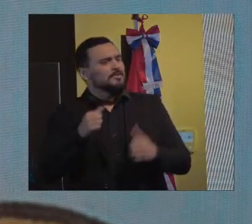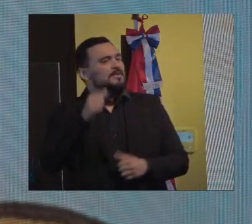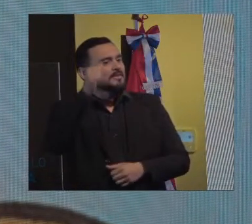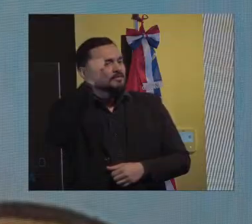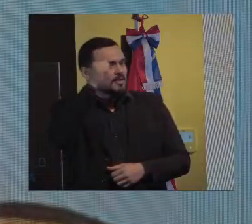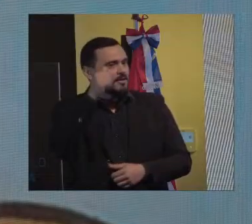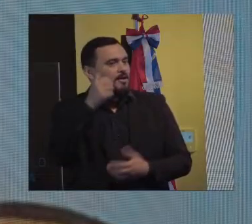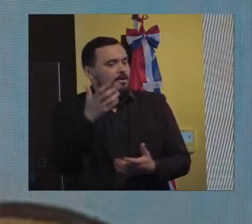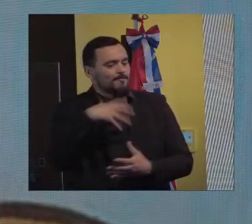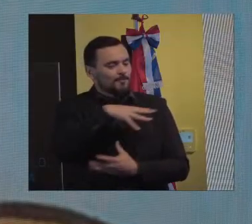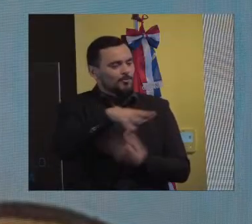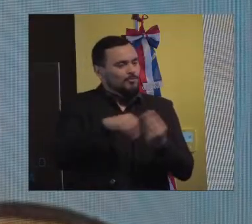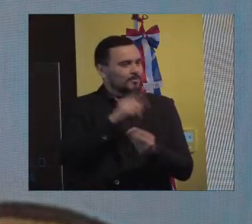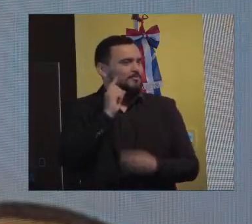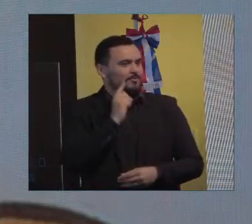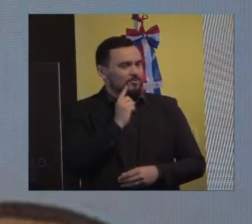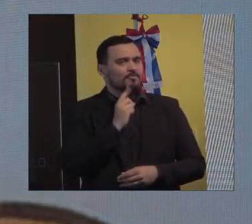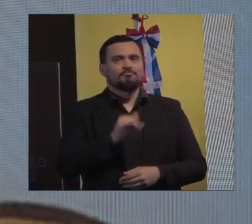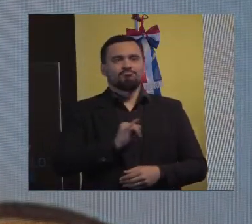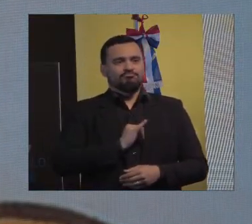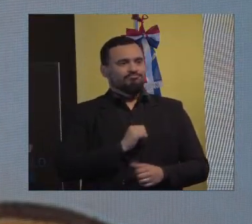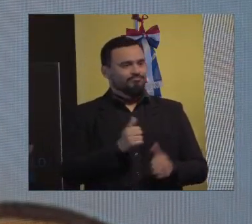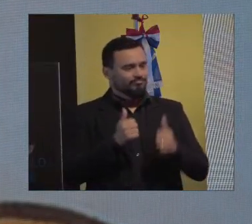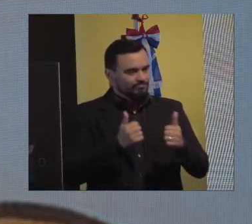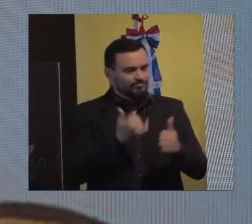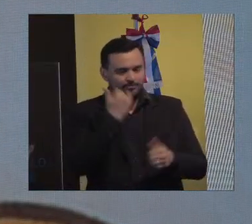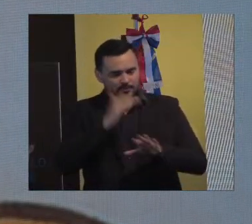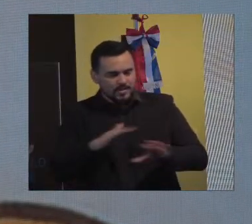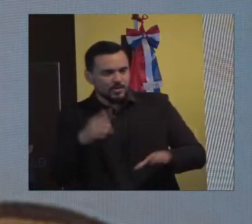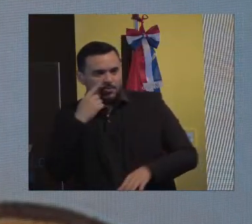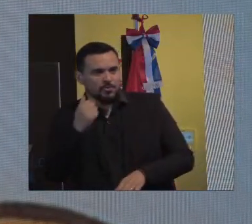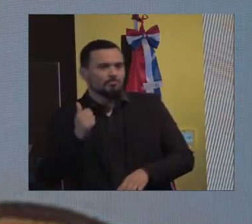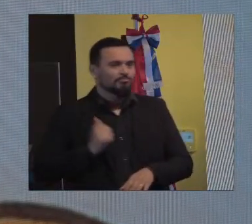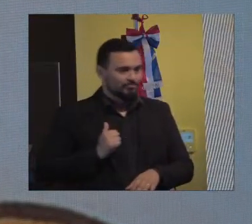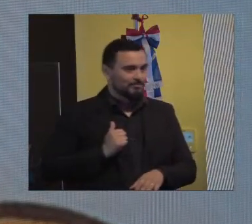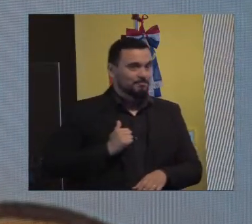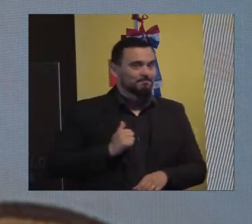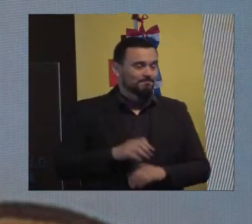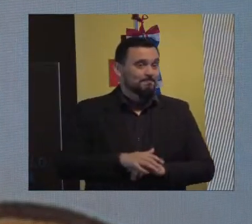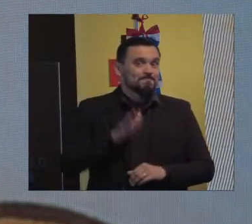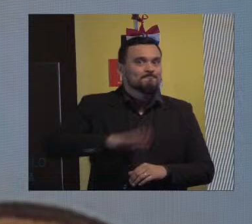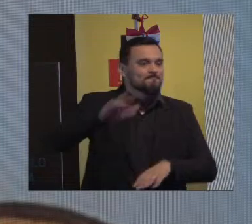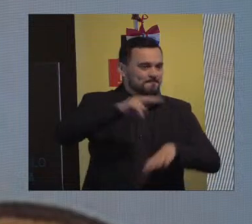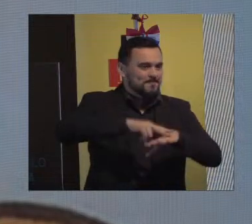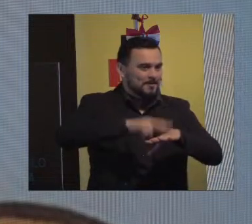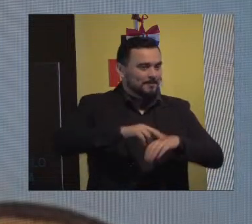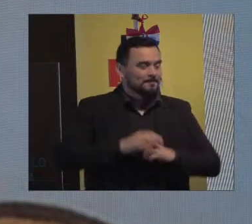hermosa comunidad de niñas y niños, de personas sordas de Paraguay.